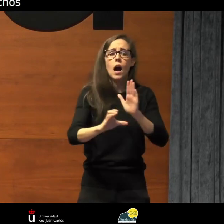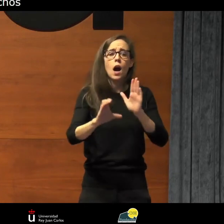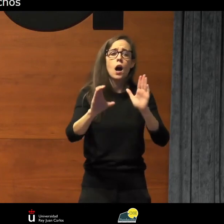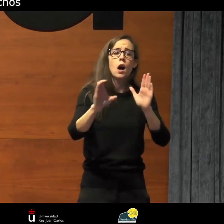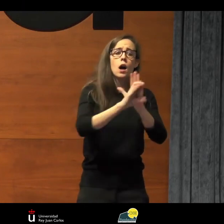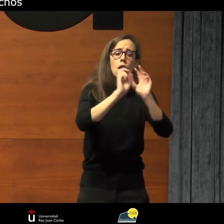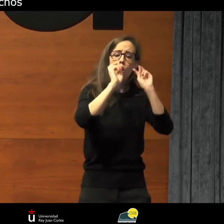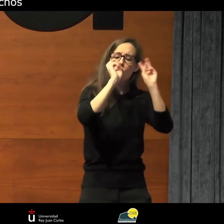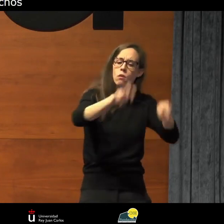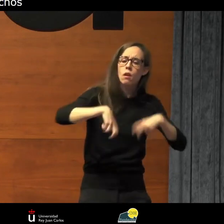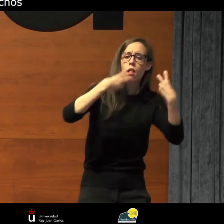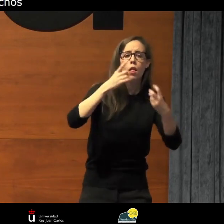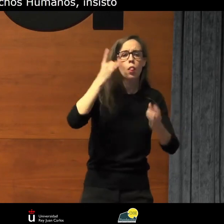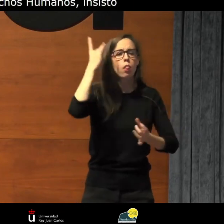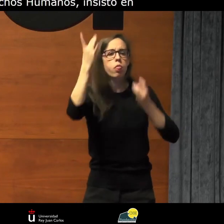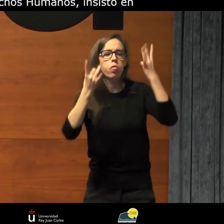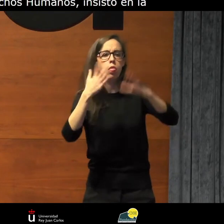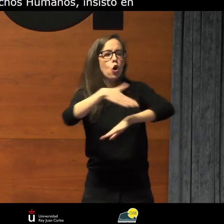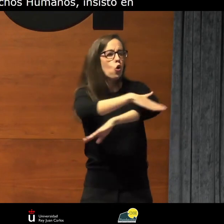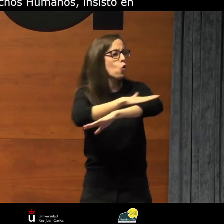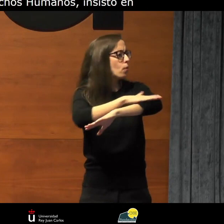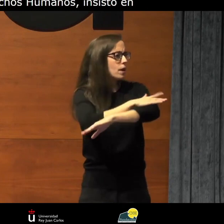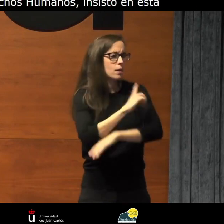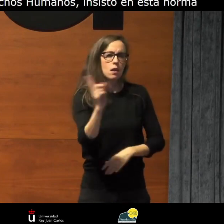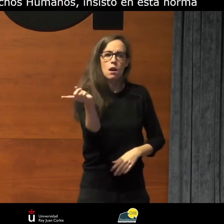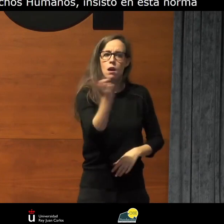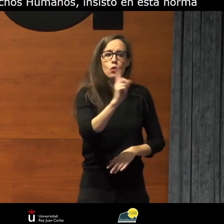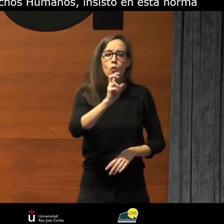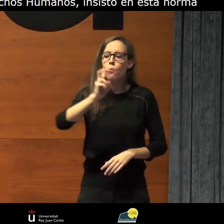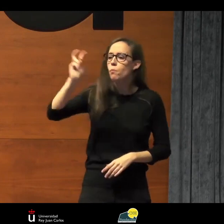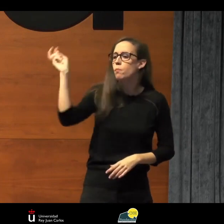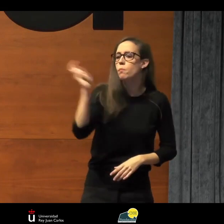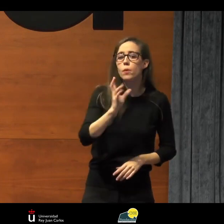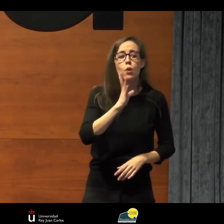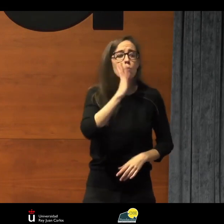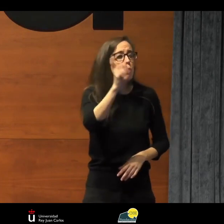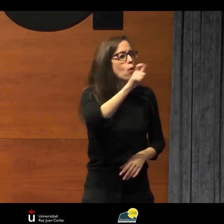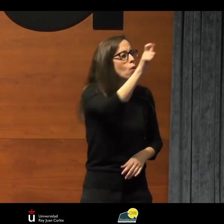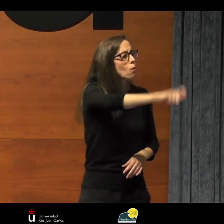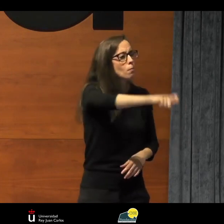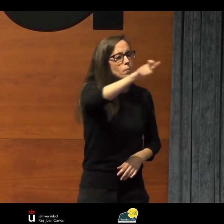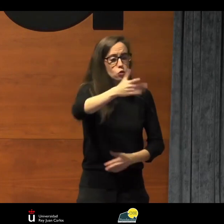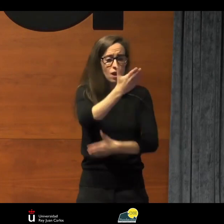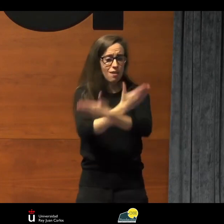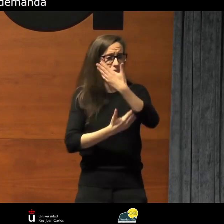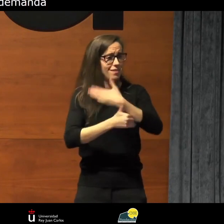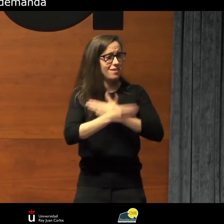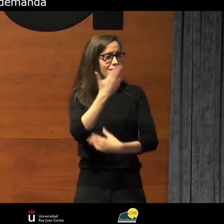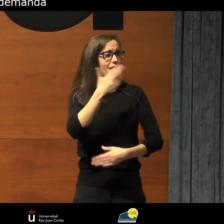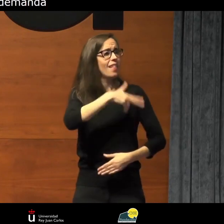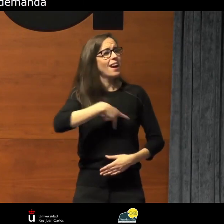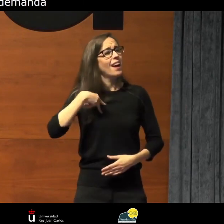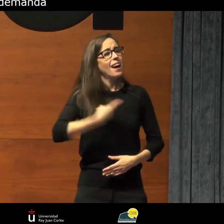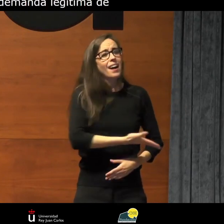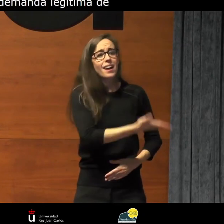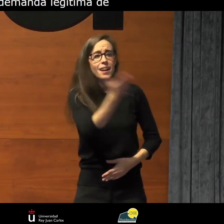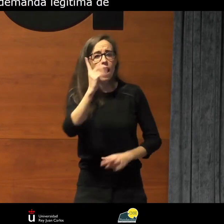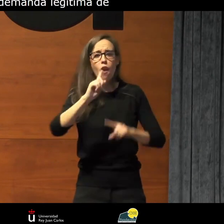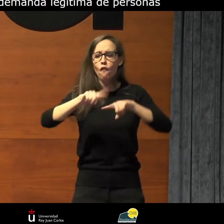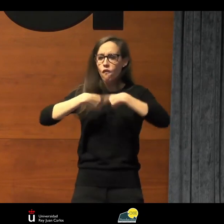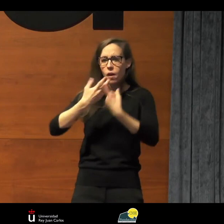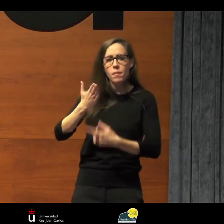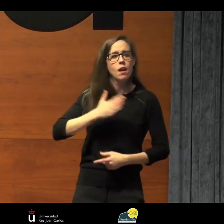Gobierno, responde a una demanda legítima de las propias personas con discapacidad, de nuestras familias y de